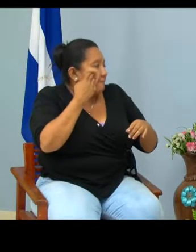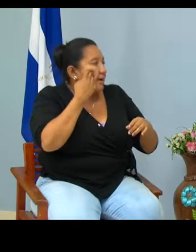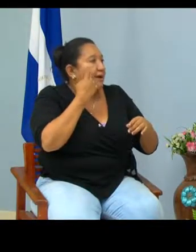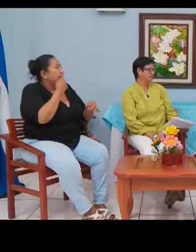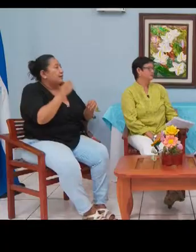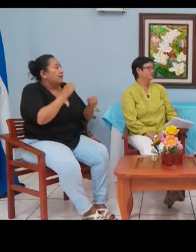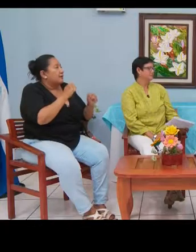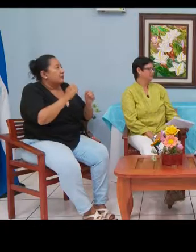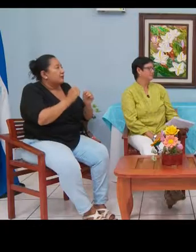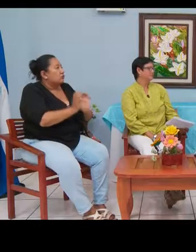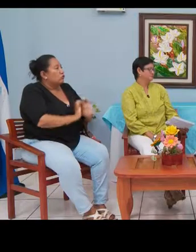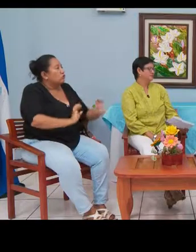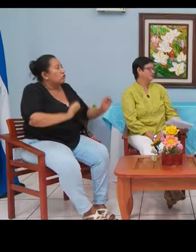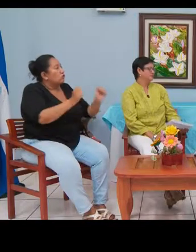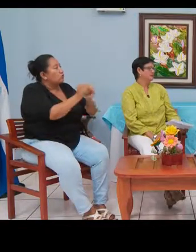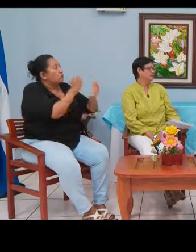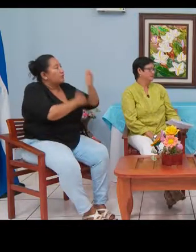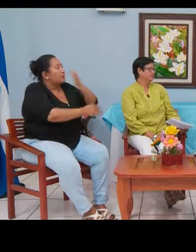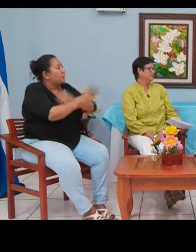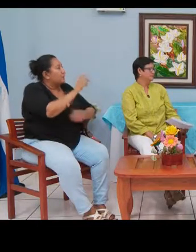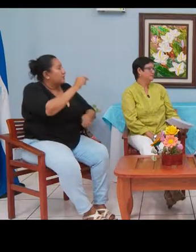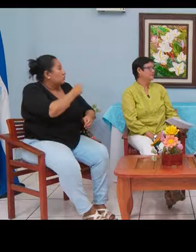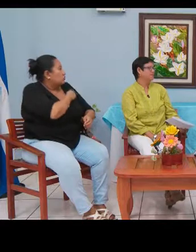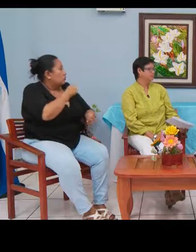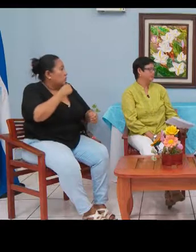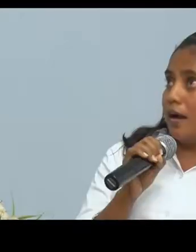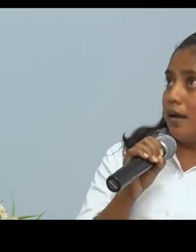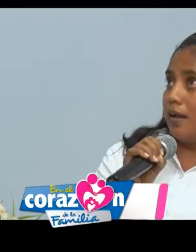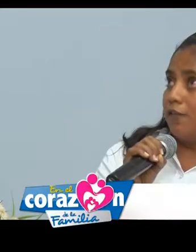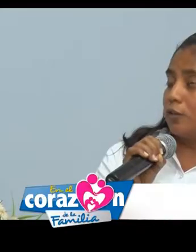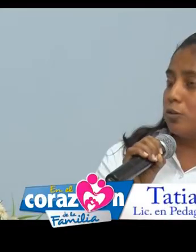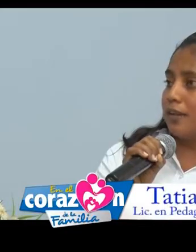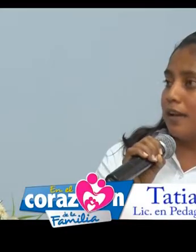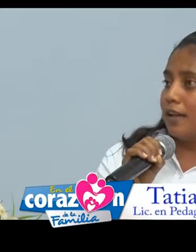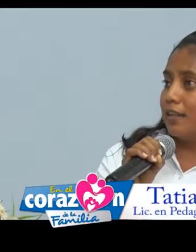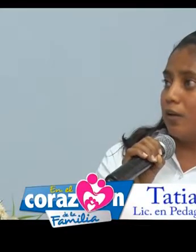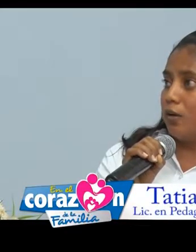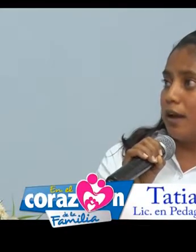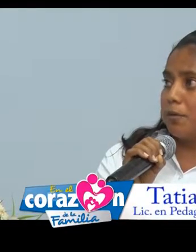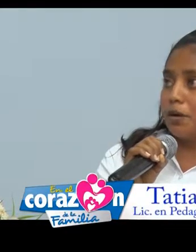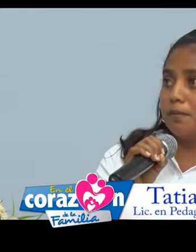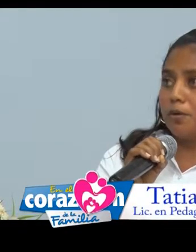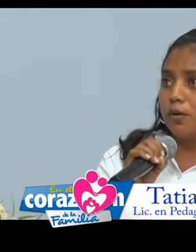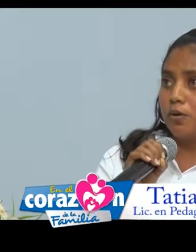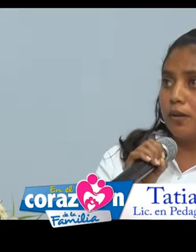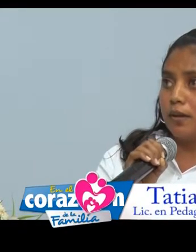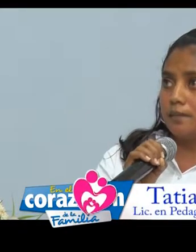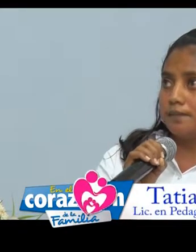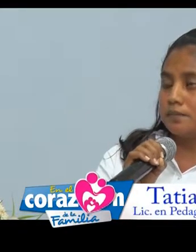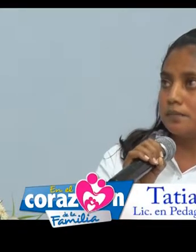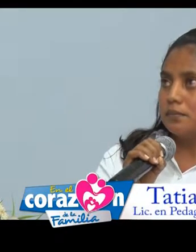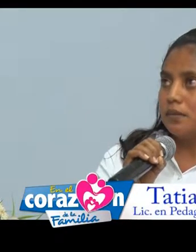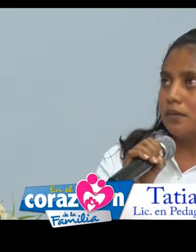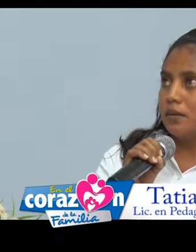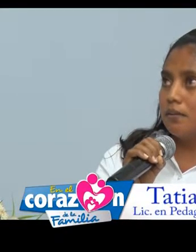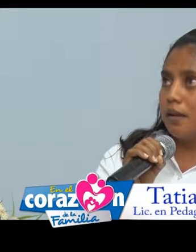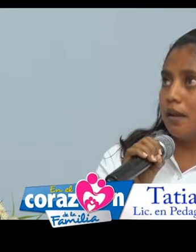con discapacidad no hacen que el niño efectúe tareas del hogar? Por ejemplo,